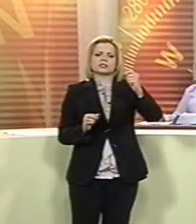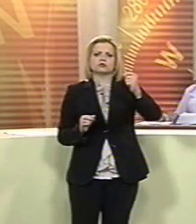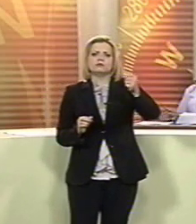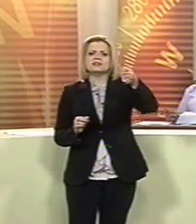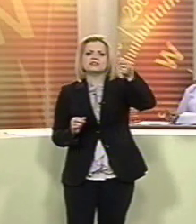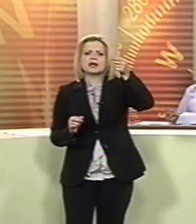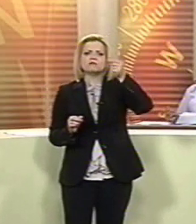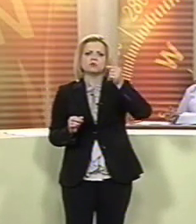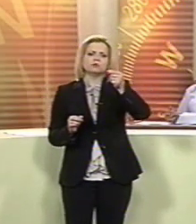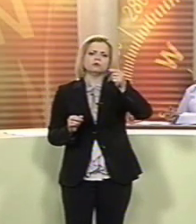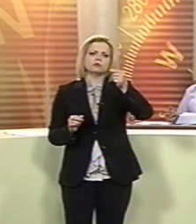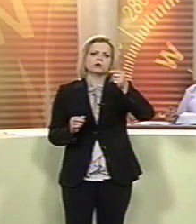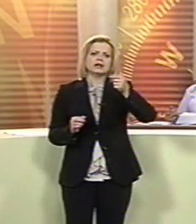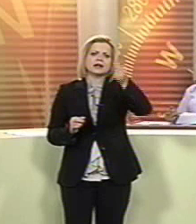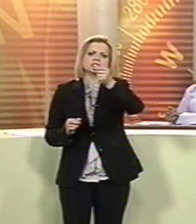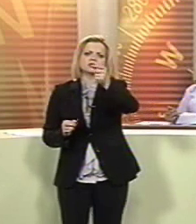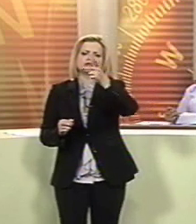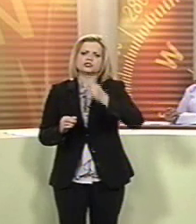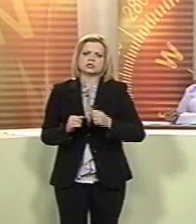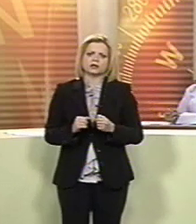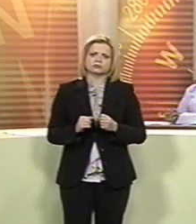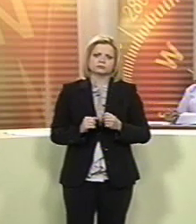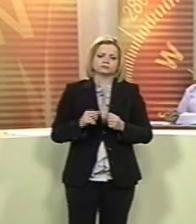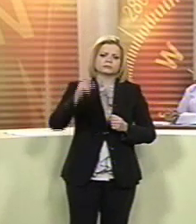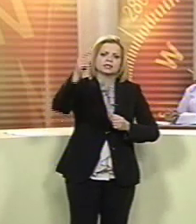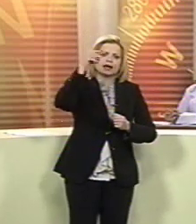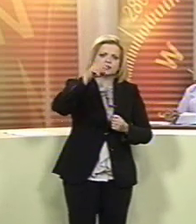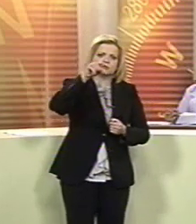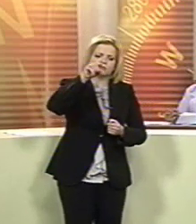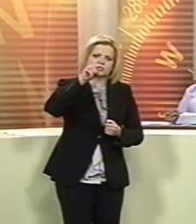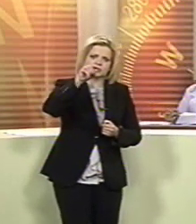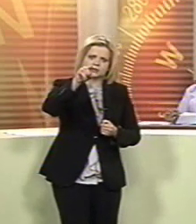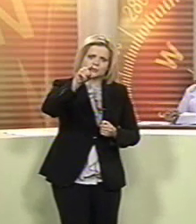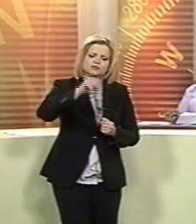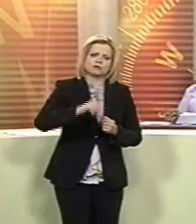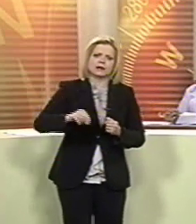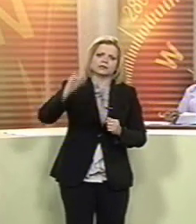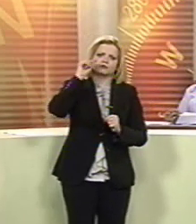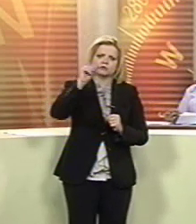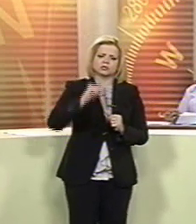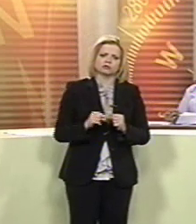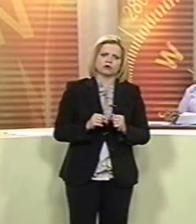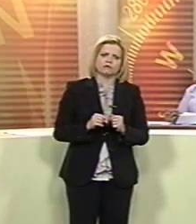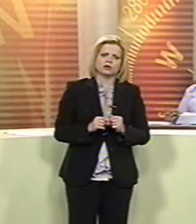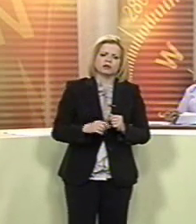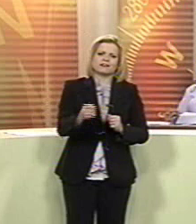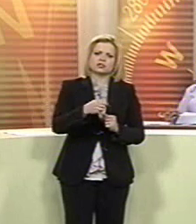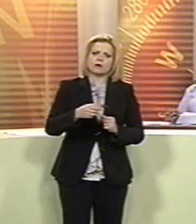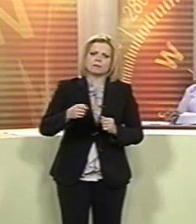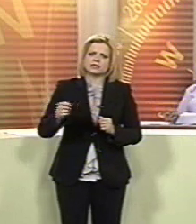intimação do Ministério Público nas ações de Estado. Daí que quando você, depois de formado, está no seu escritório fazendo uma